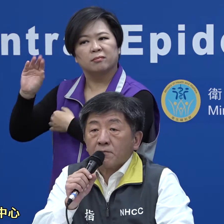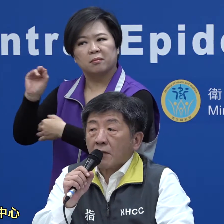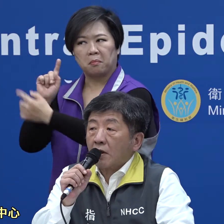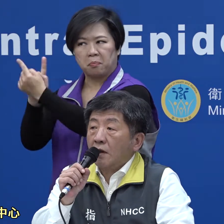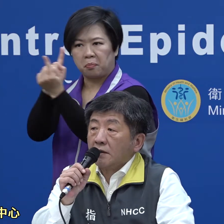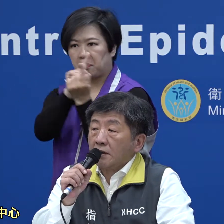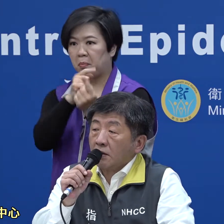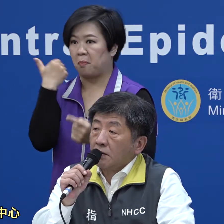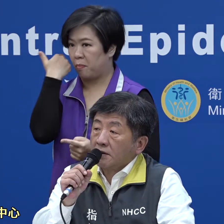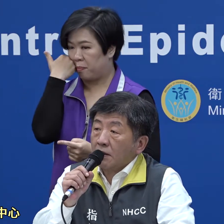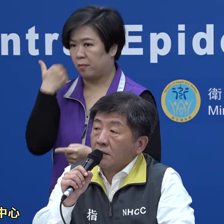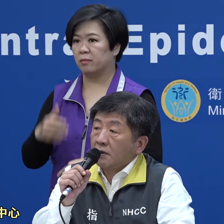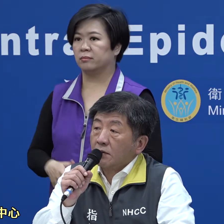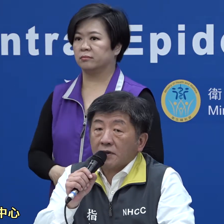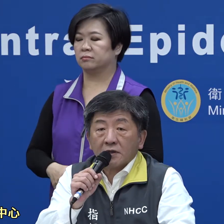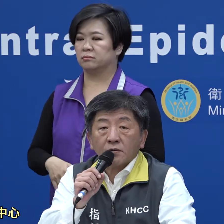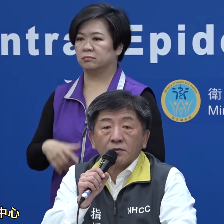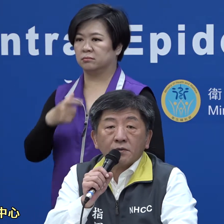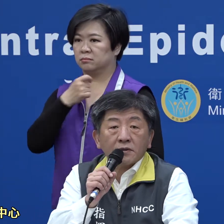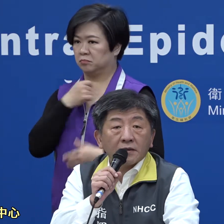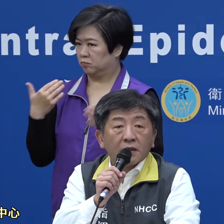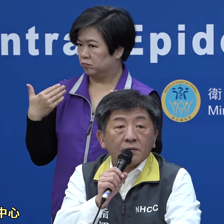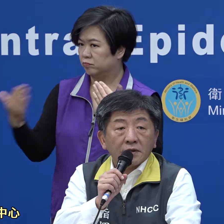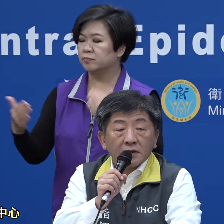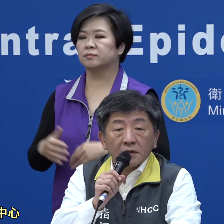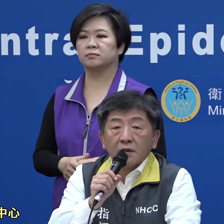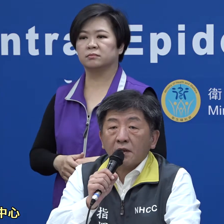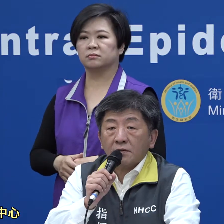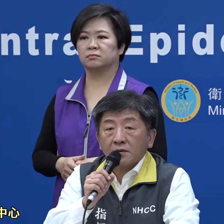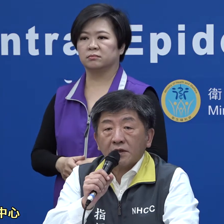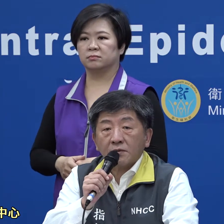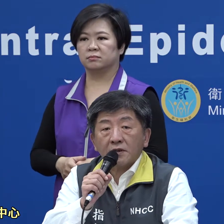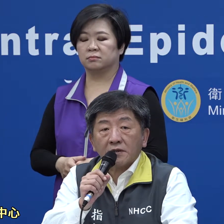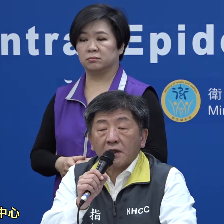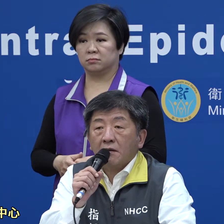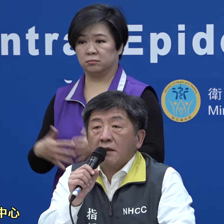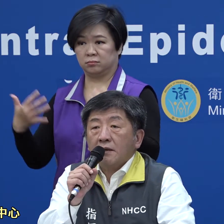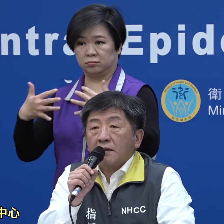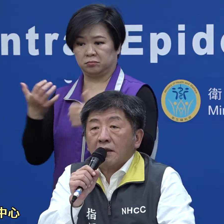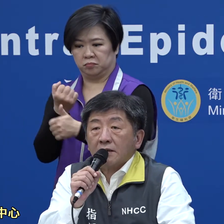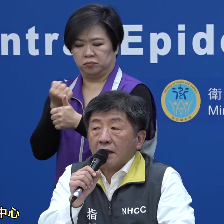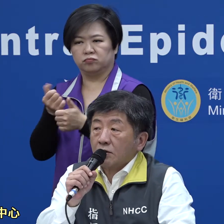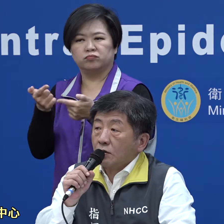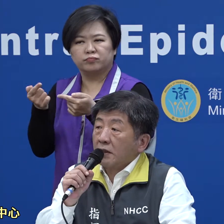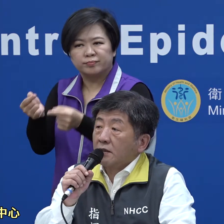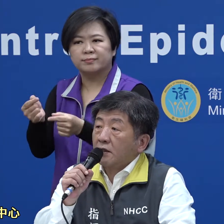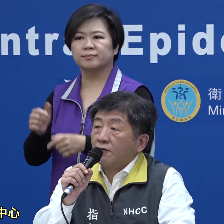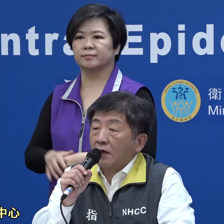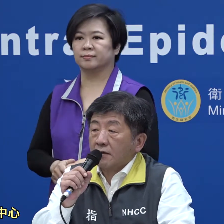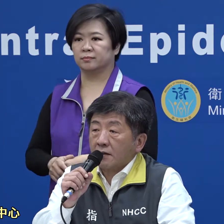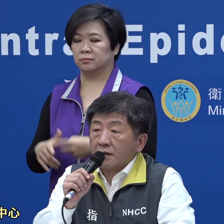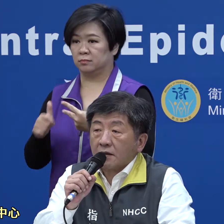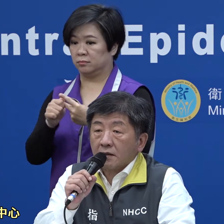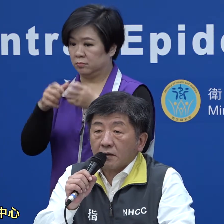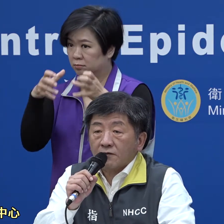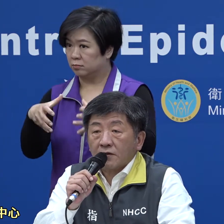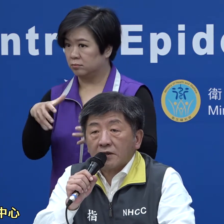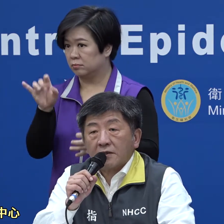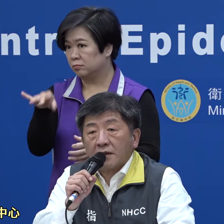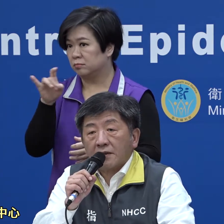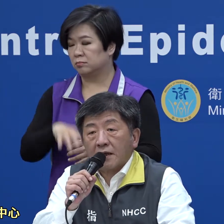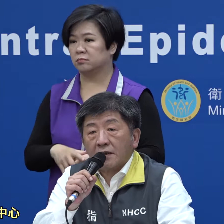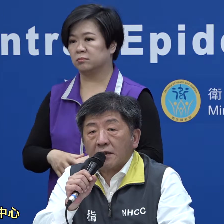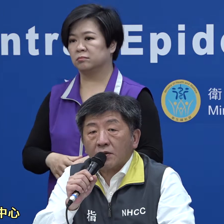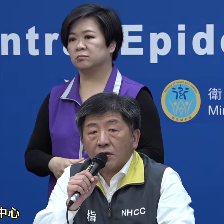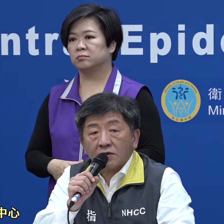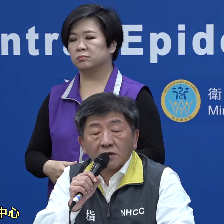史，那能够掌握的越清楚，那当然问题就相对的少。第二，在举办的地方他的一个通风性，